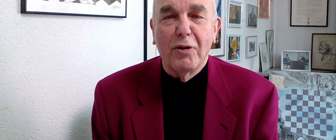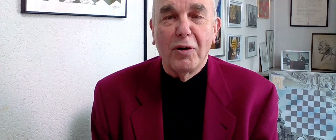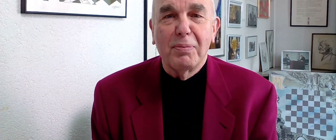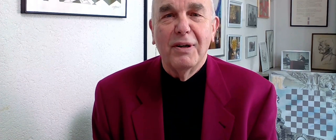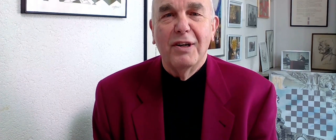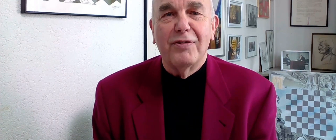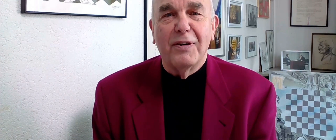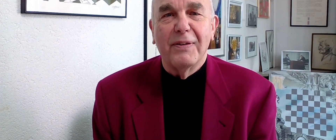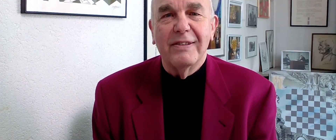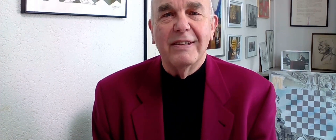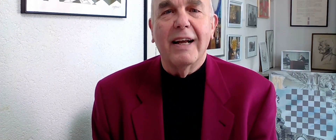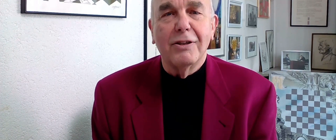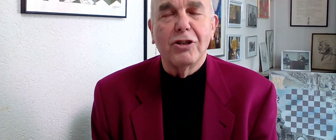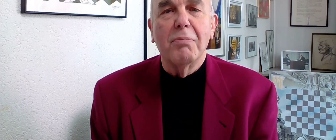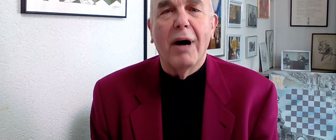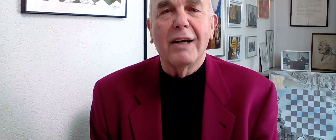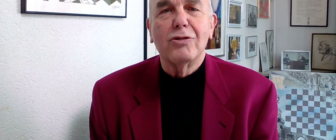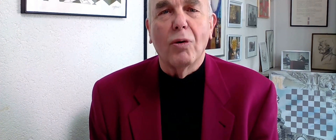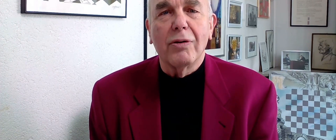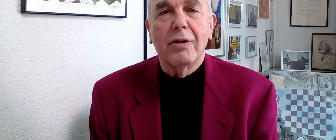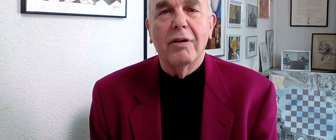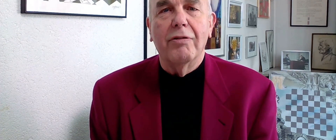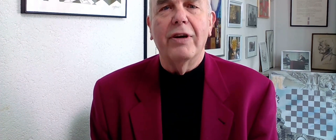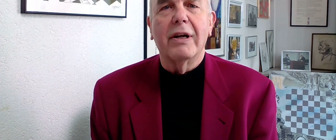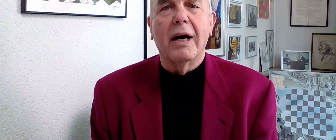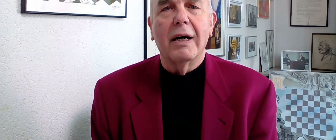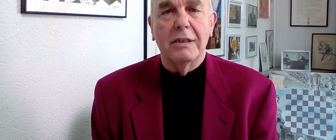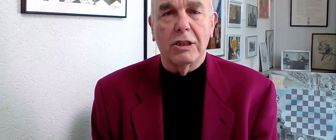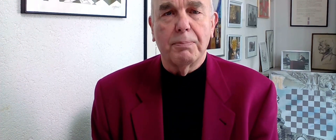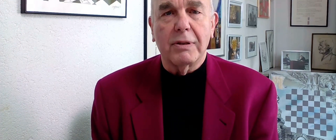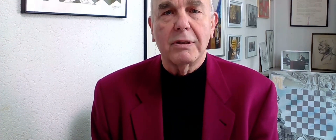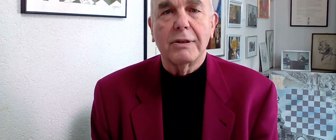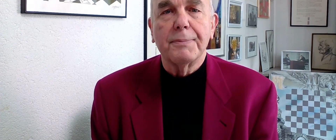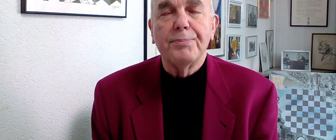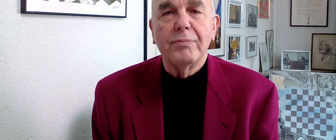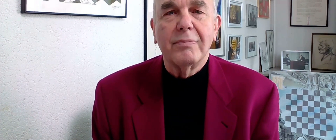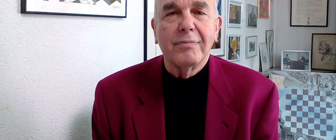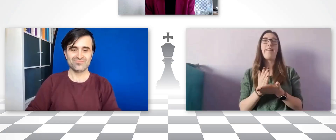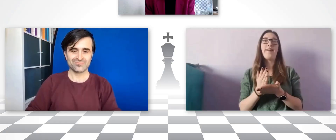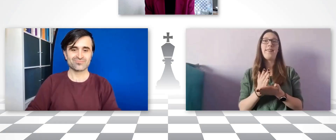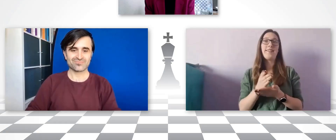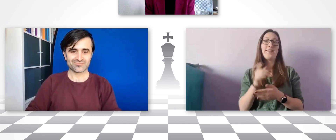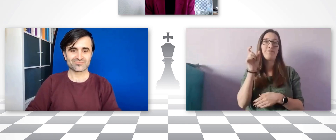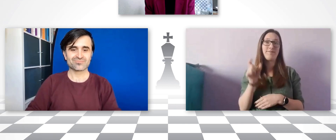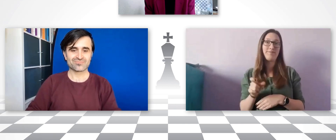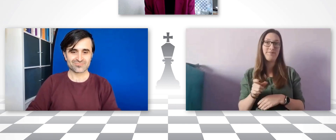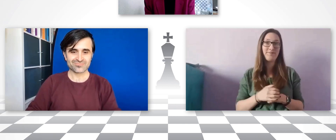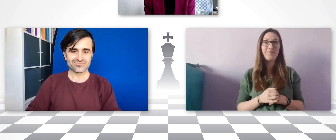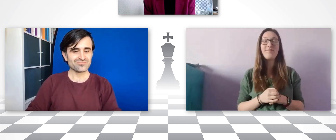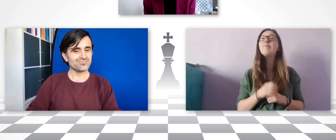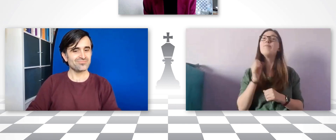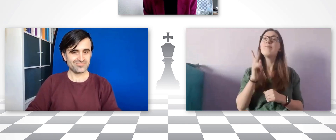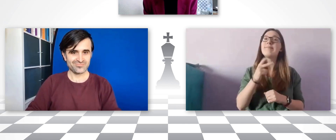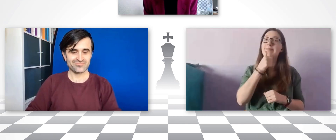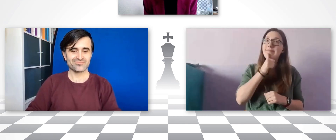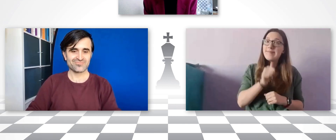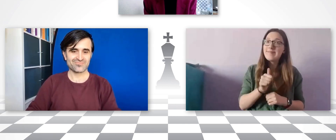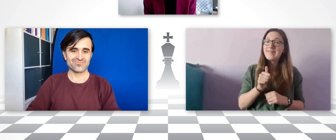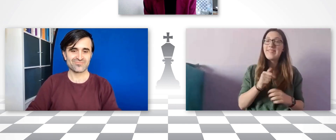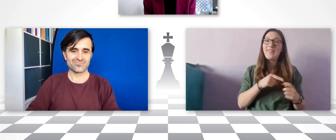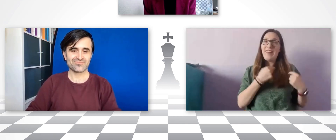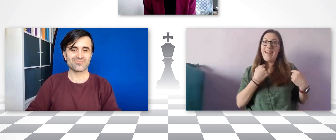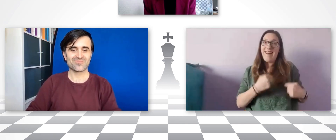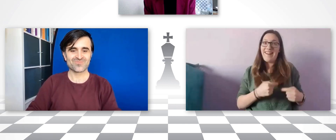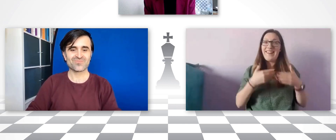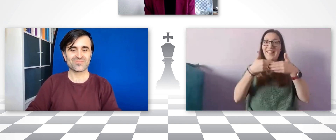onmisbare hulp van de Nederlandse gebarentolk Vera Jaspers. Oké, Saïd, om te beginnen van harte gefeliciteerd